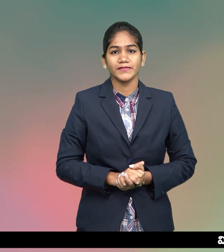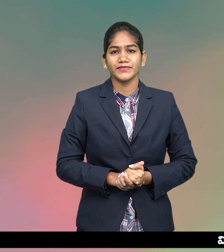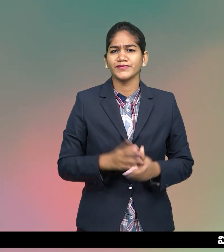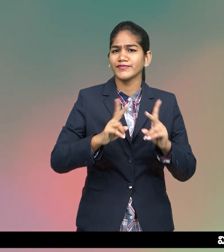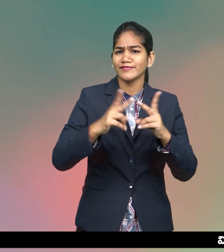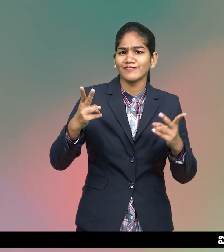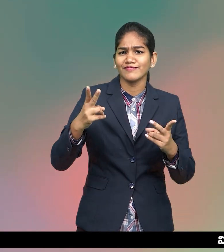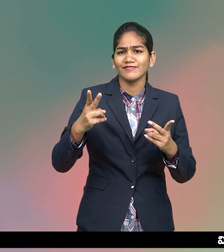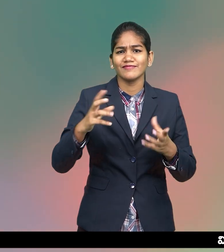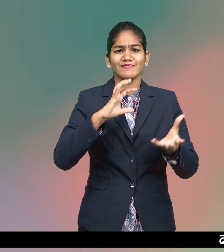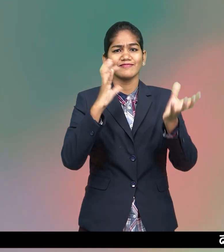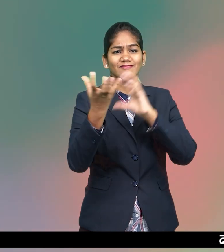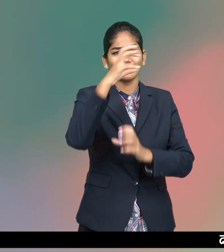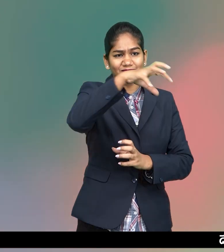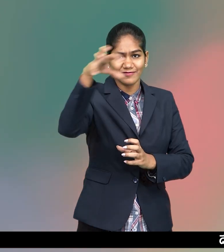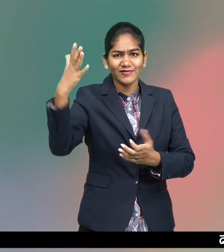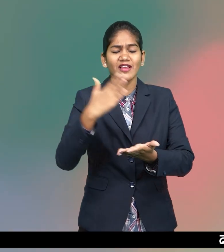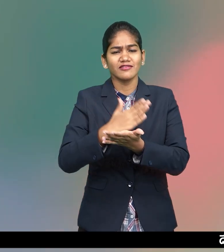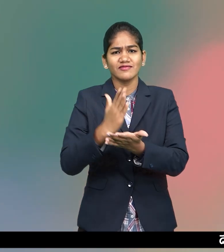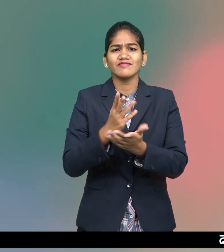వివిధ భాగాలలో దేశము యొక్క